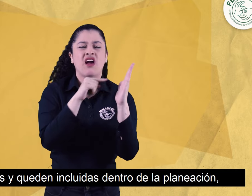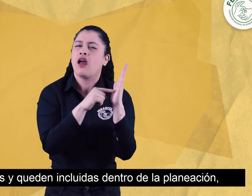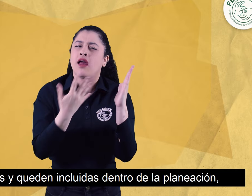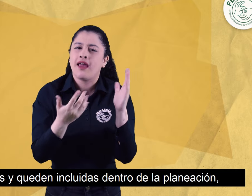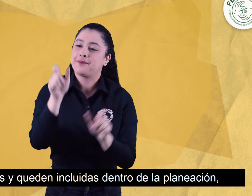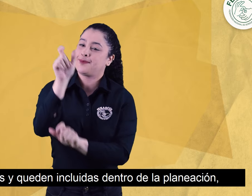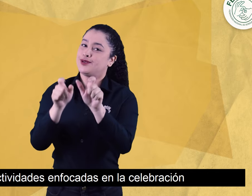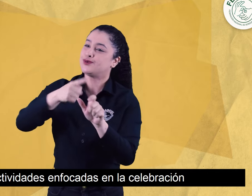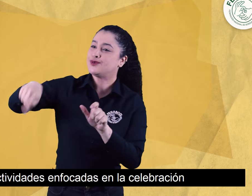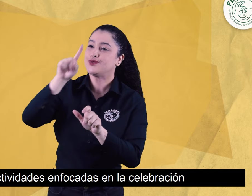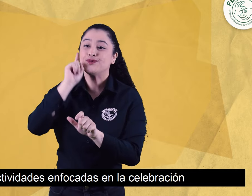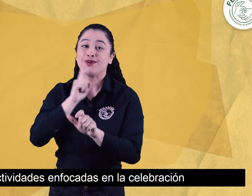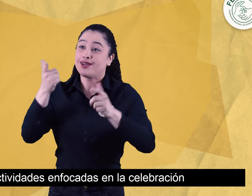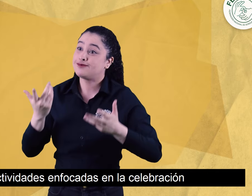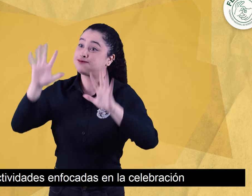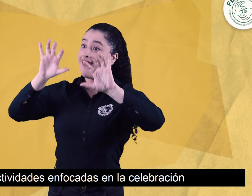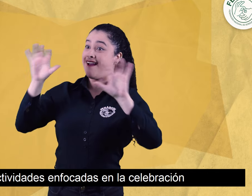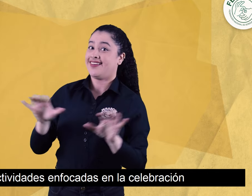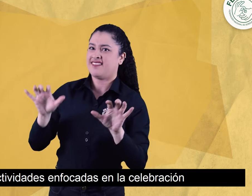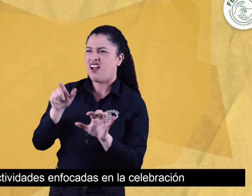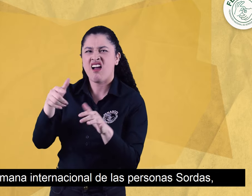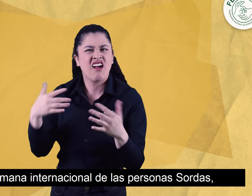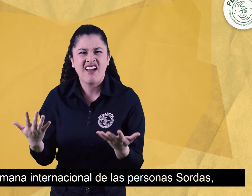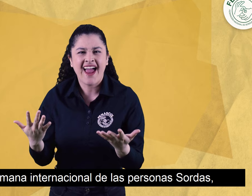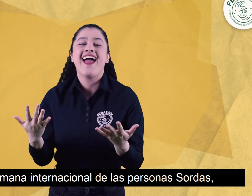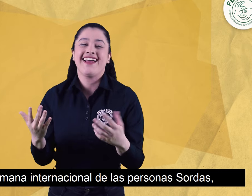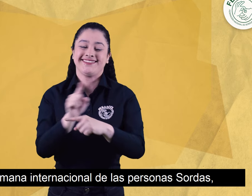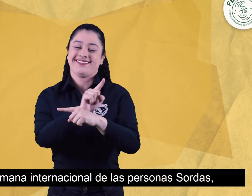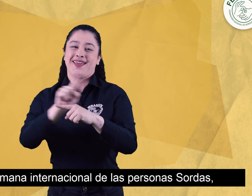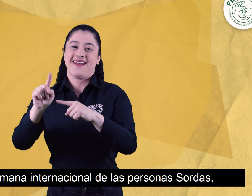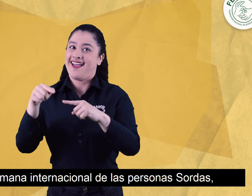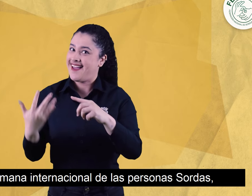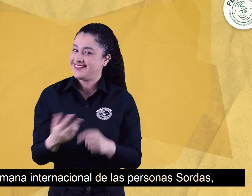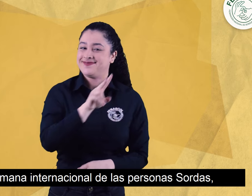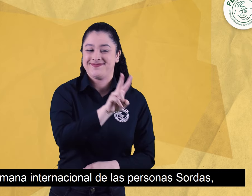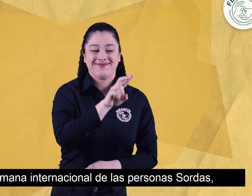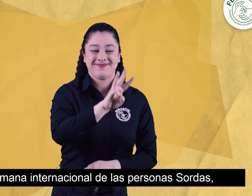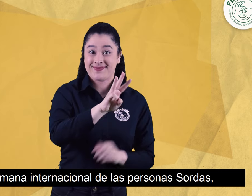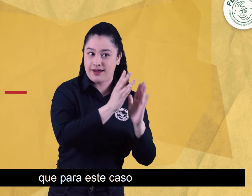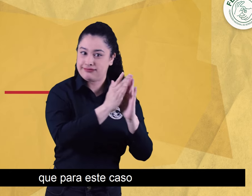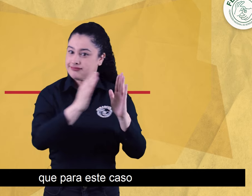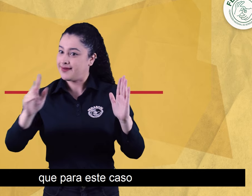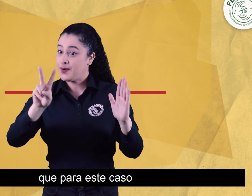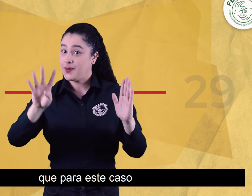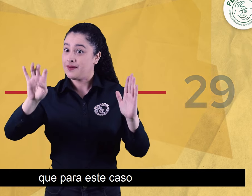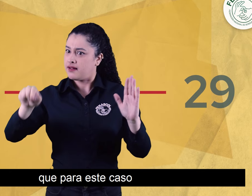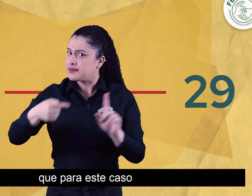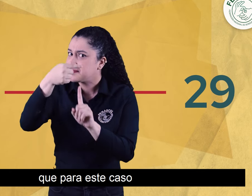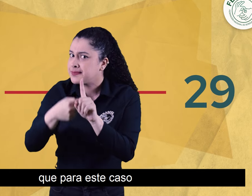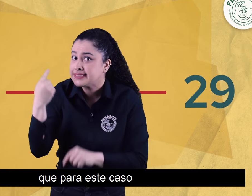planeación actividades enfocadas en la celebración de la semana internacional de las personas sordas que para este caso